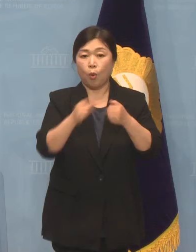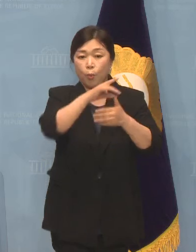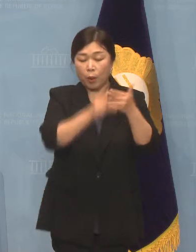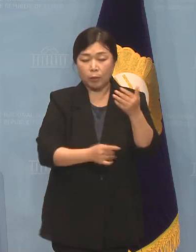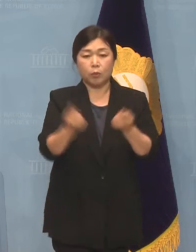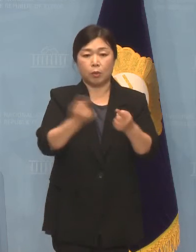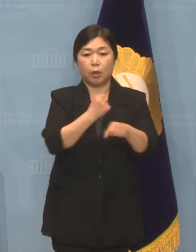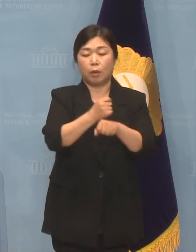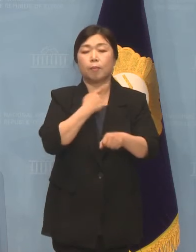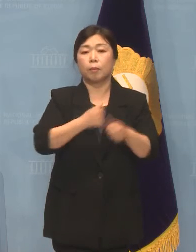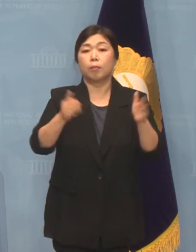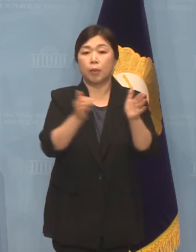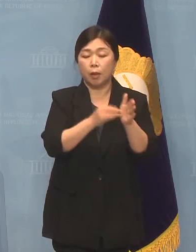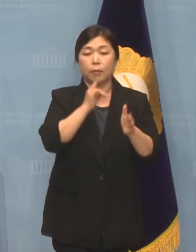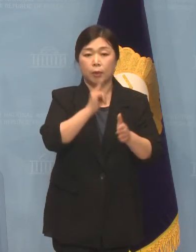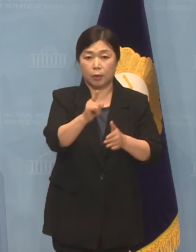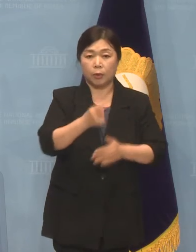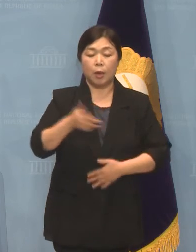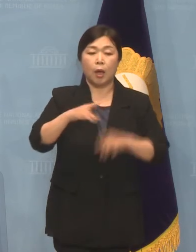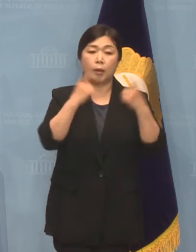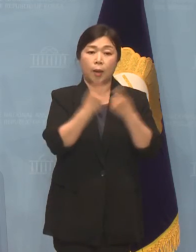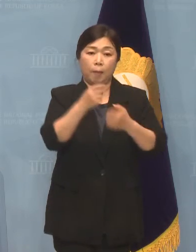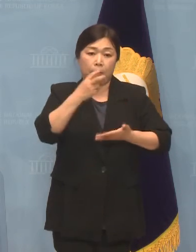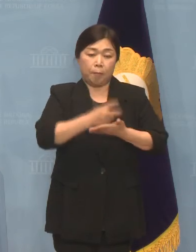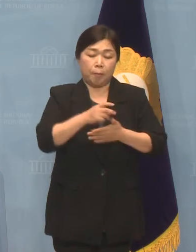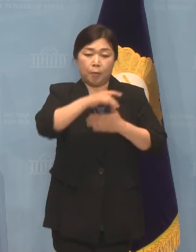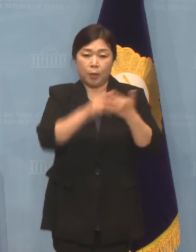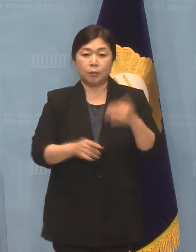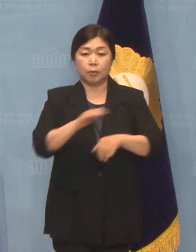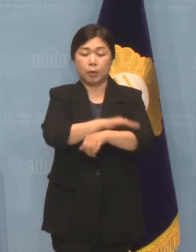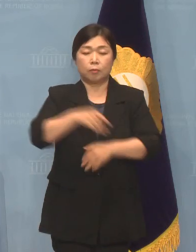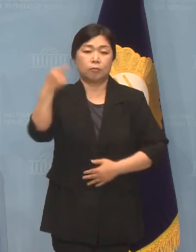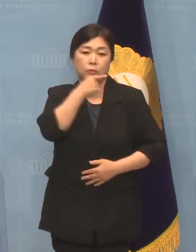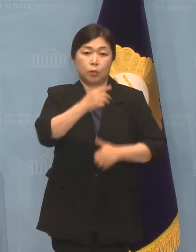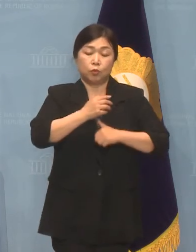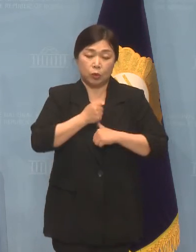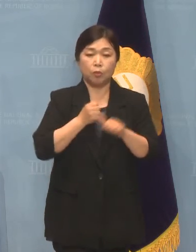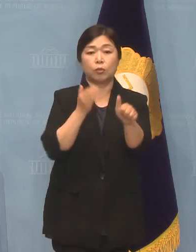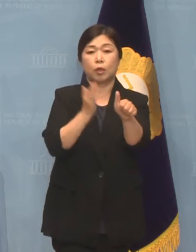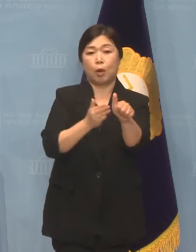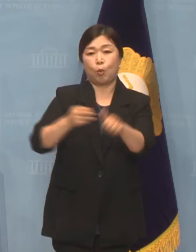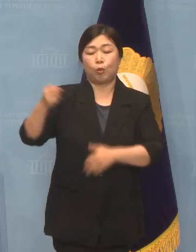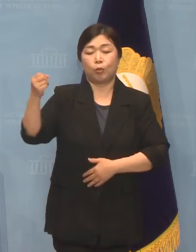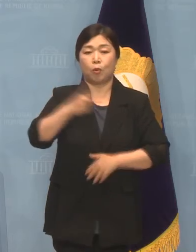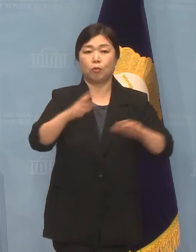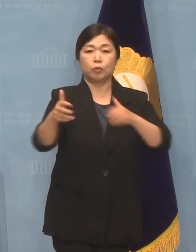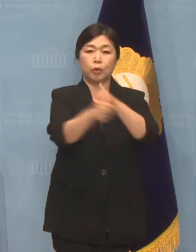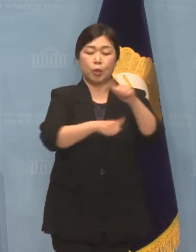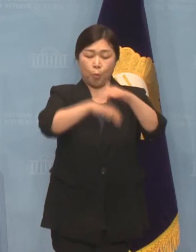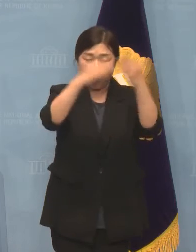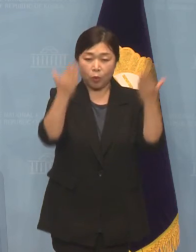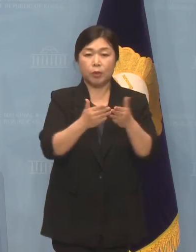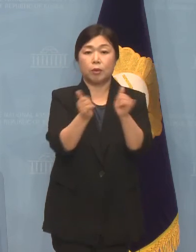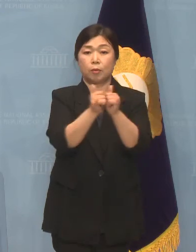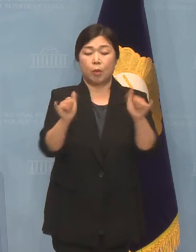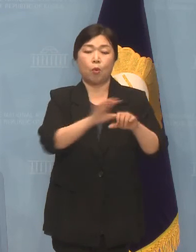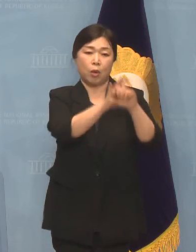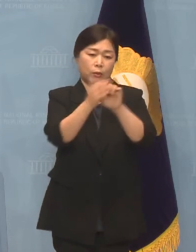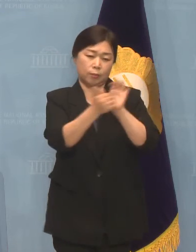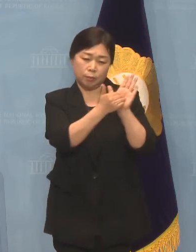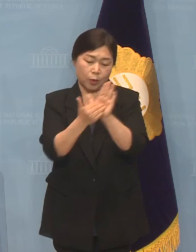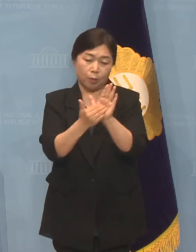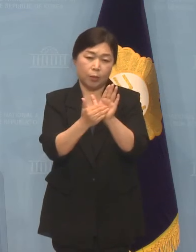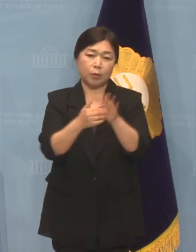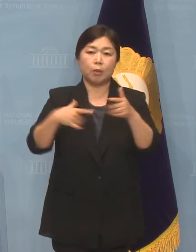대책을 조정하였다면서 개인 방역 수칙 철저 준수를 포함하여 국회 구성원 모두가 코로나19